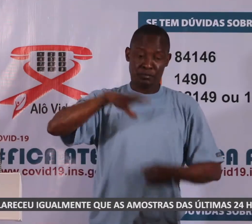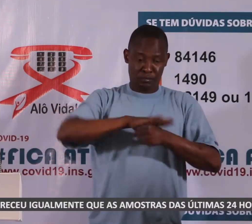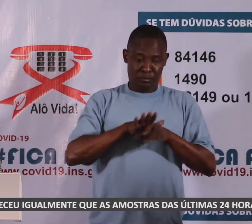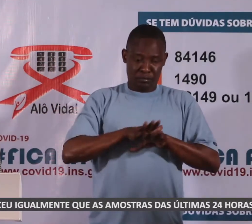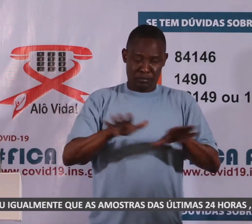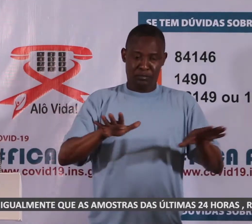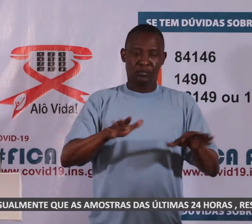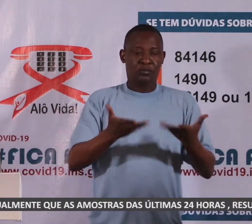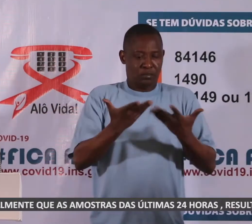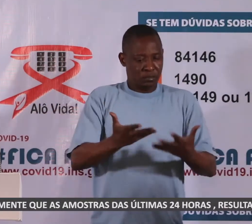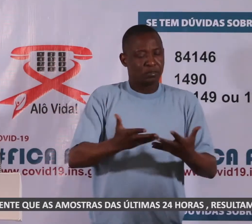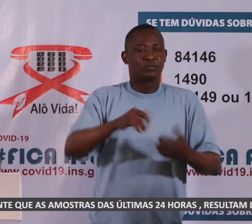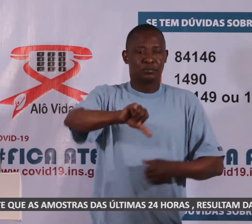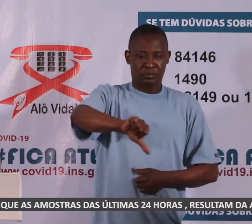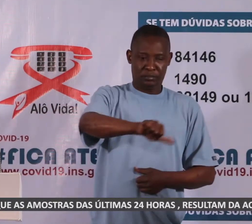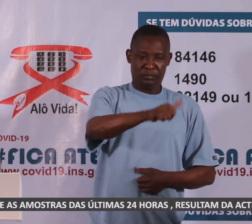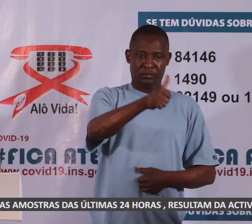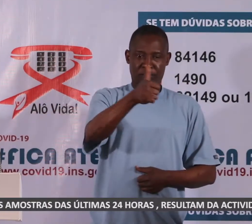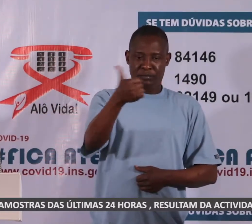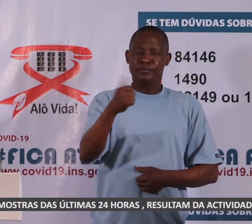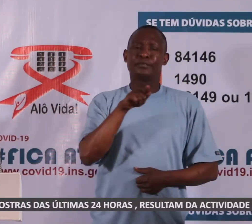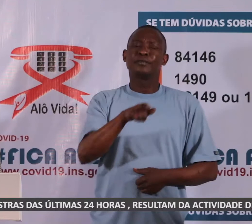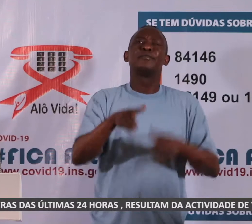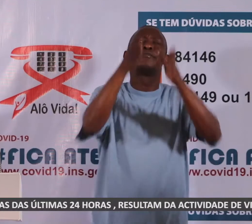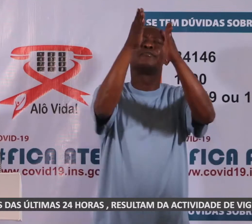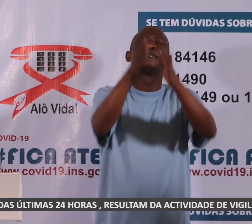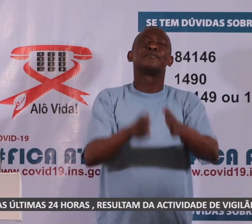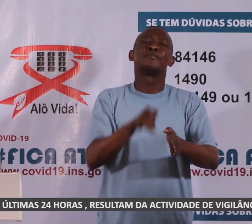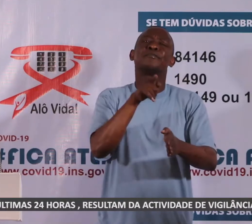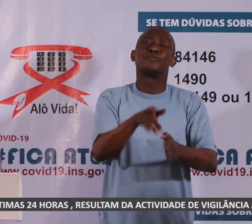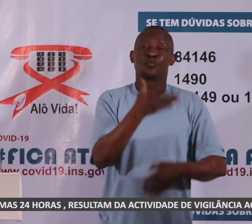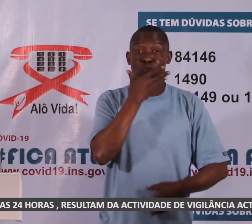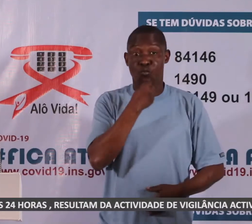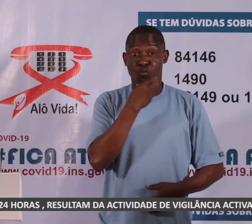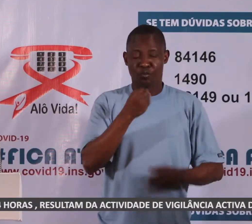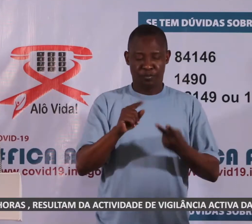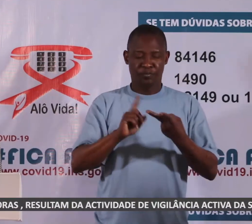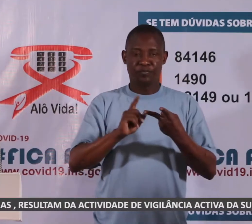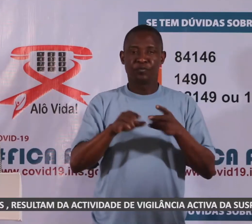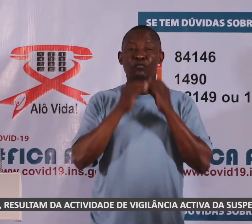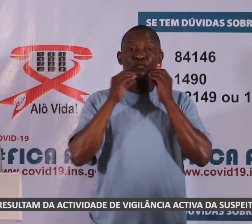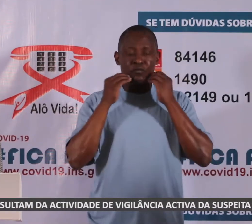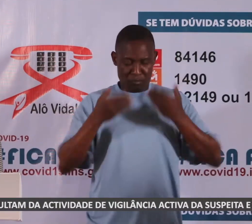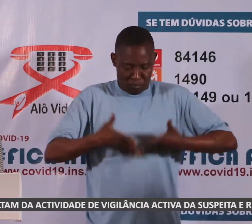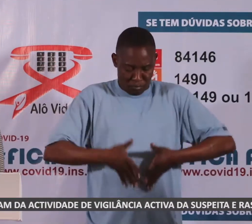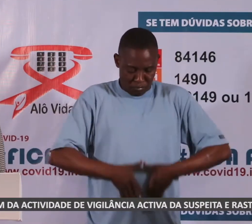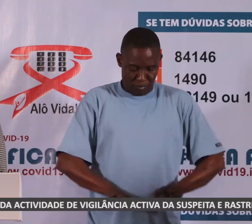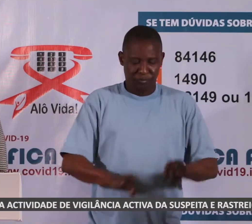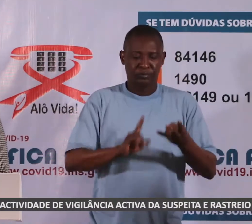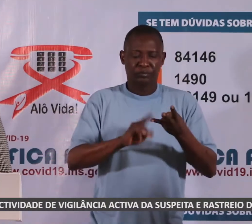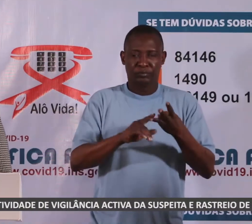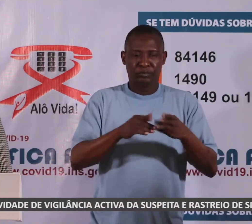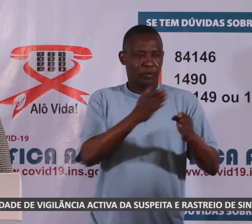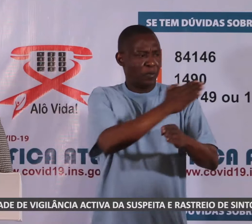trata-se do indivíduo de nacionalidade moçambicana, do sexo masculino, O mesmo cumpriu com o isolamento